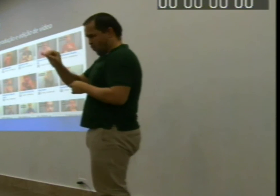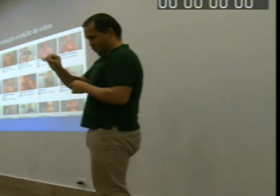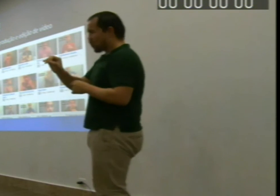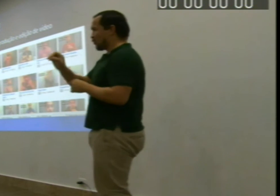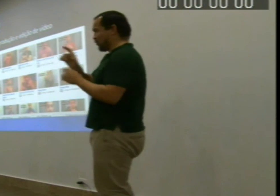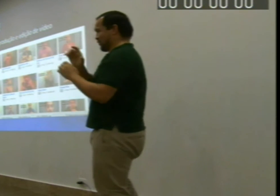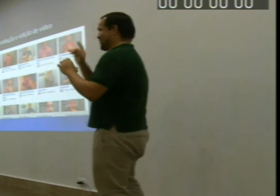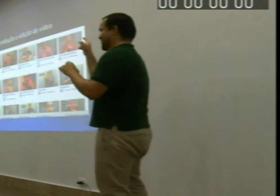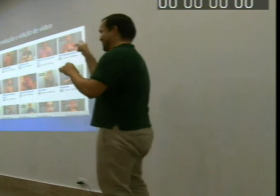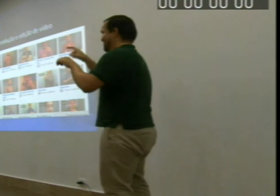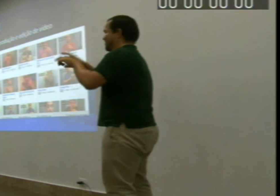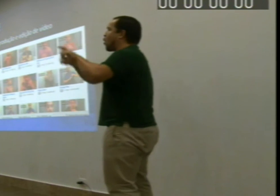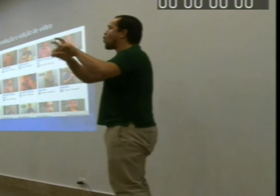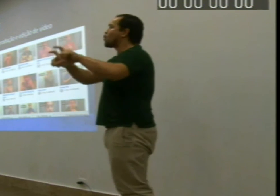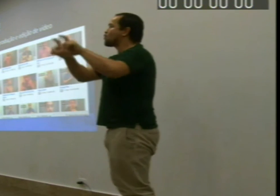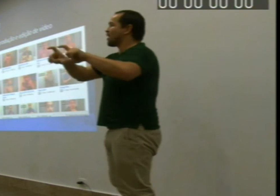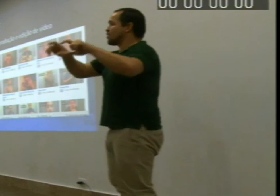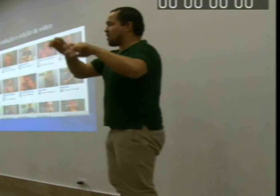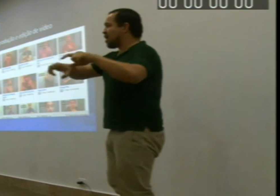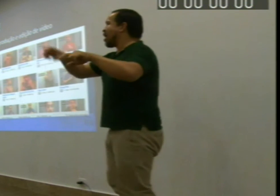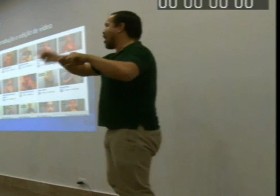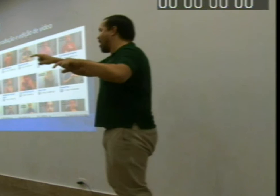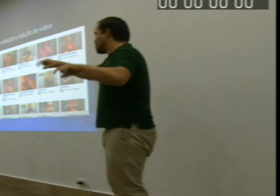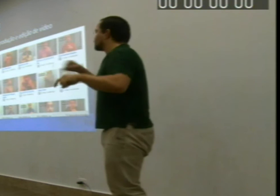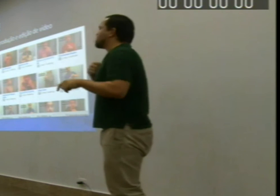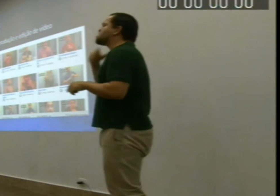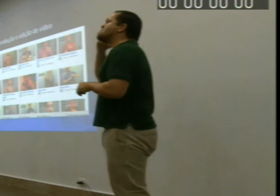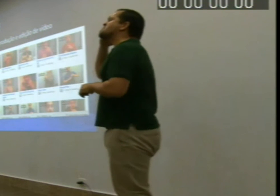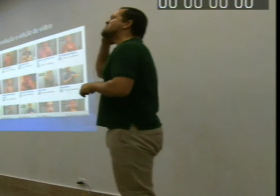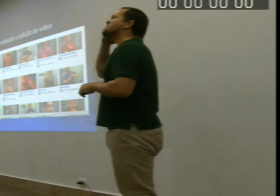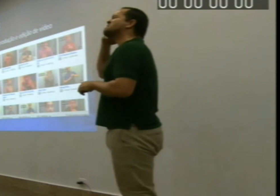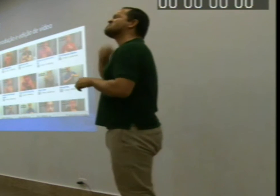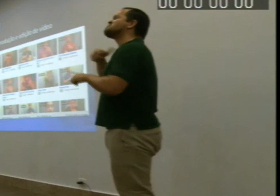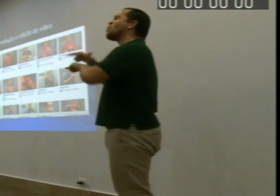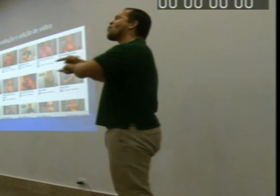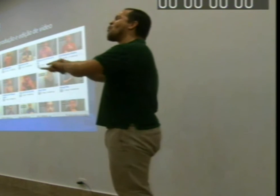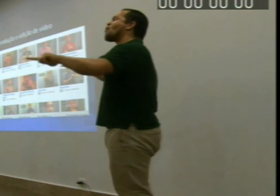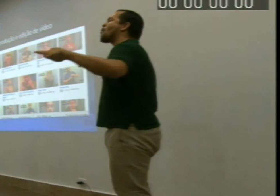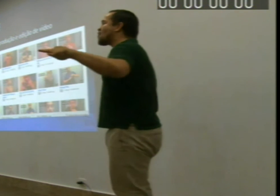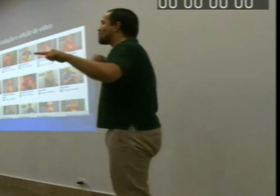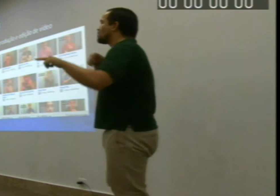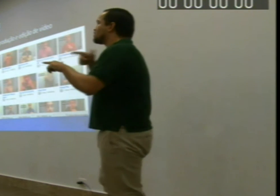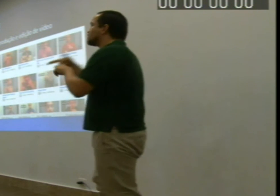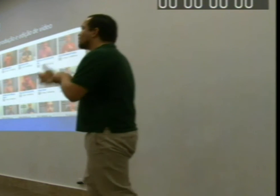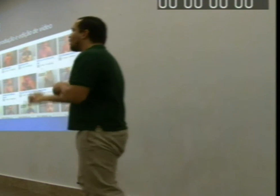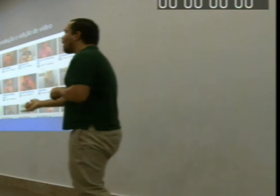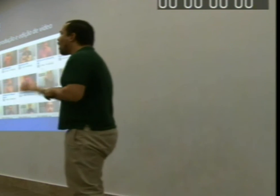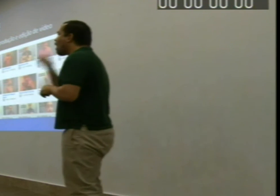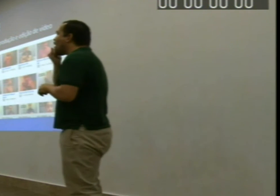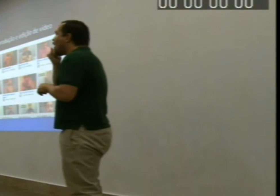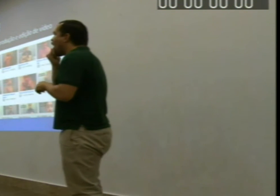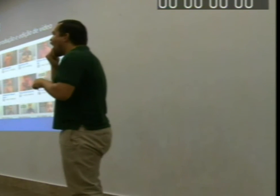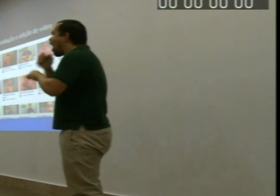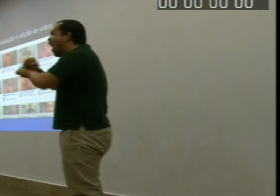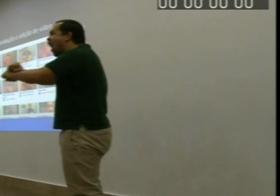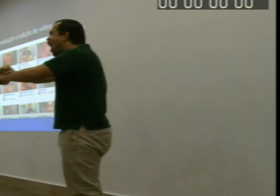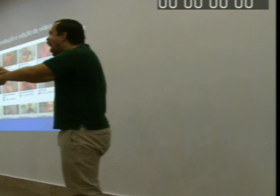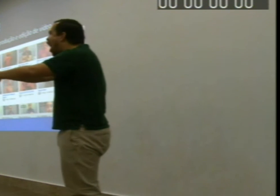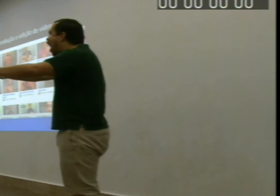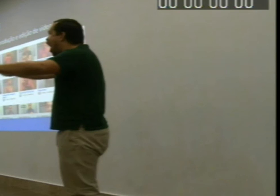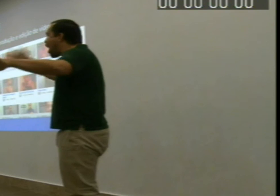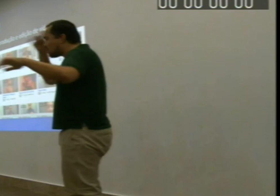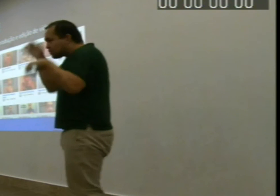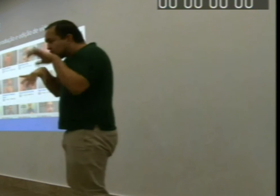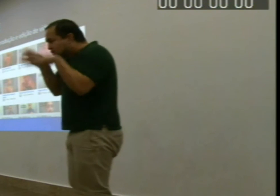no laboratório voltava no laboratório no computador porque cada um tinha o seu e eu pensava Nossa tá limpo eu vou usar Nossa não